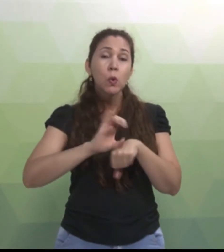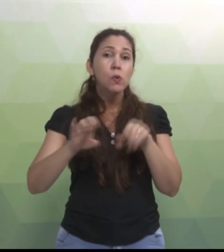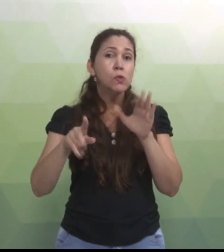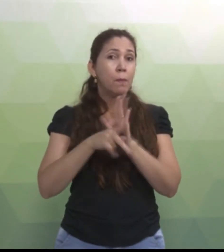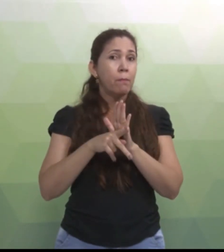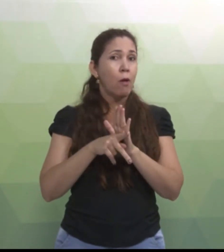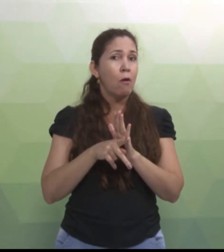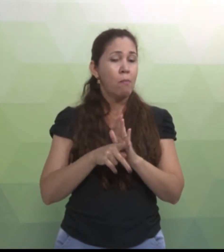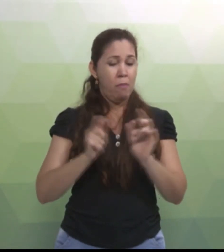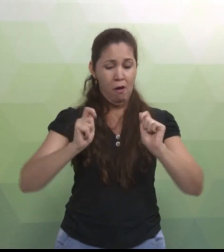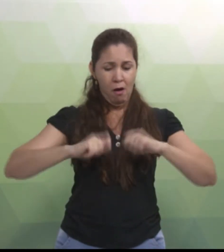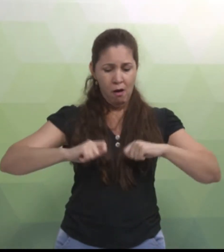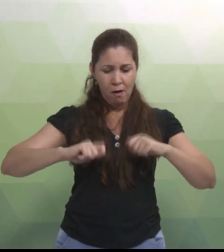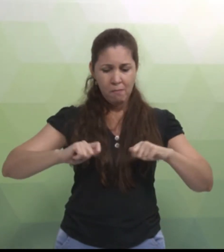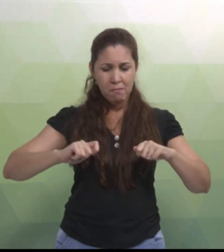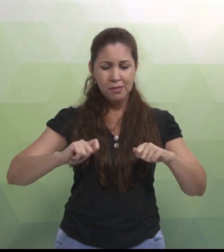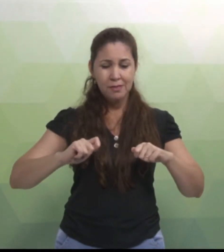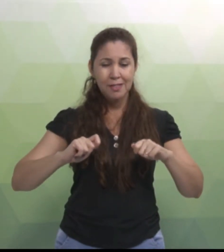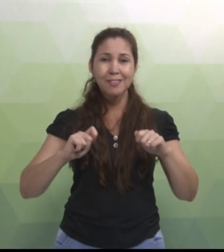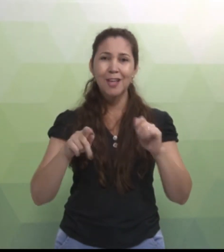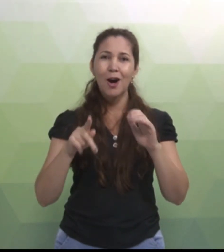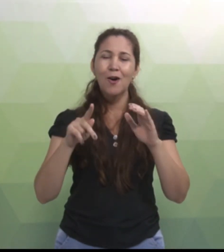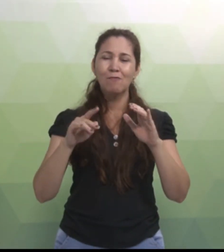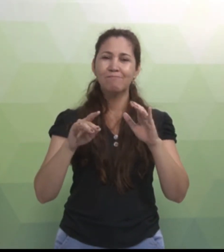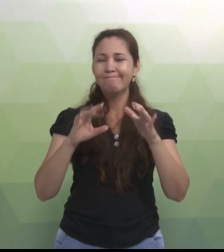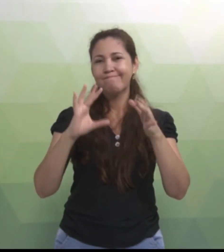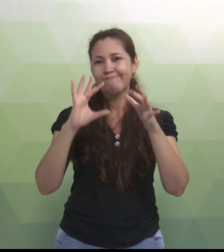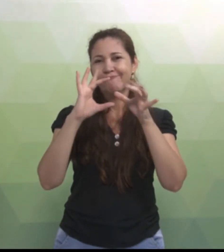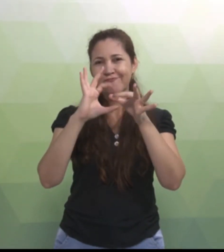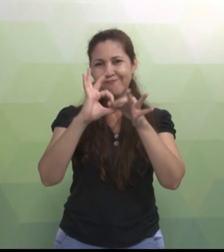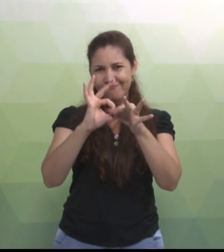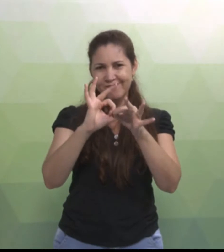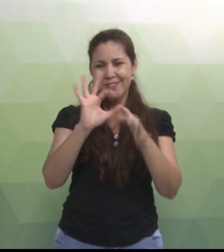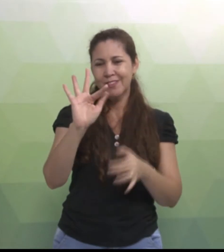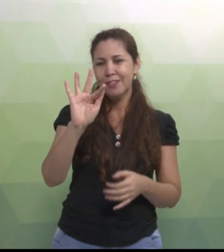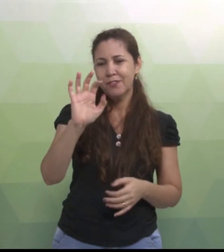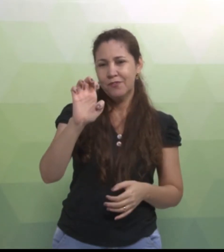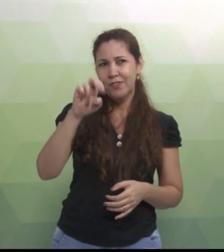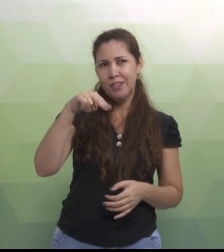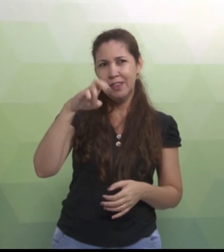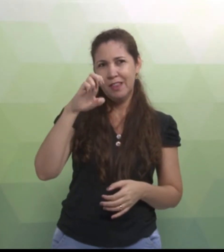de capacitação, oferecidos pela FENEIS.